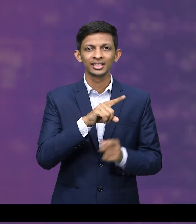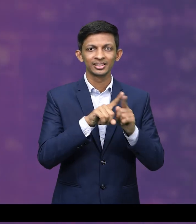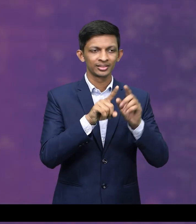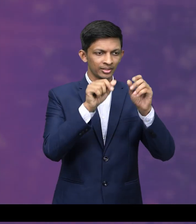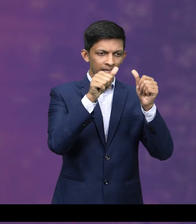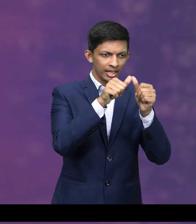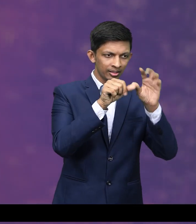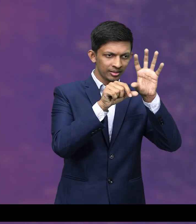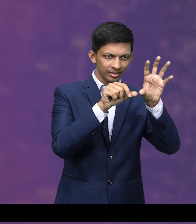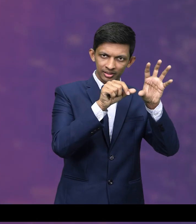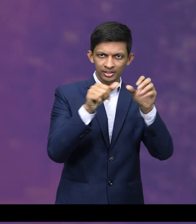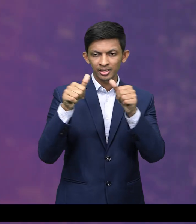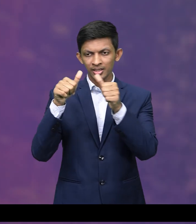विद्युदणु बंधुता,